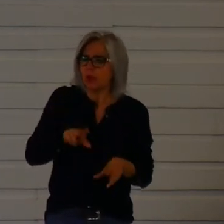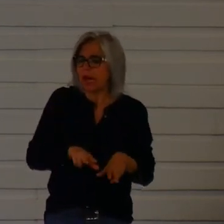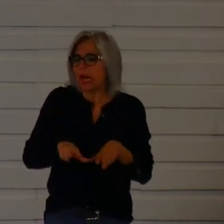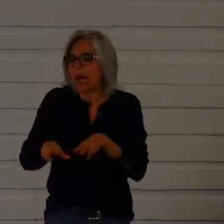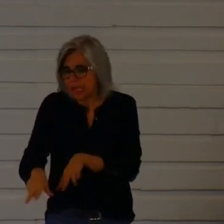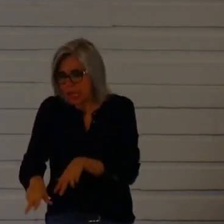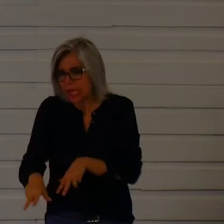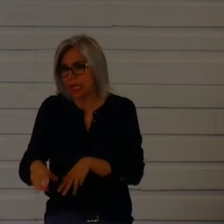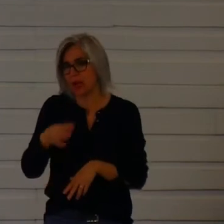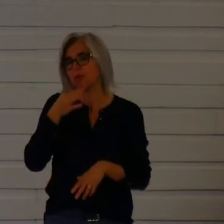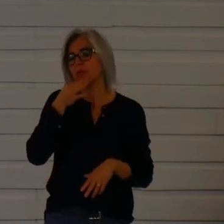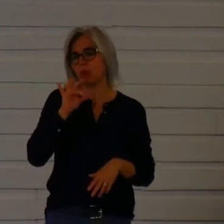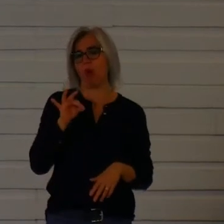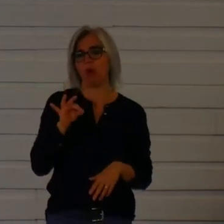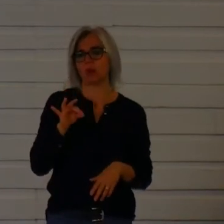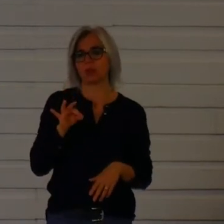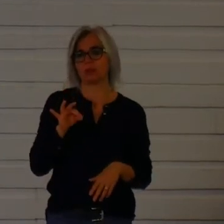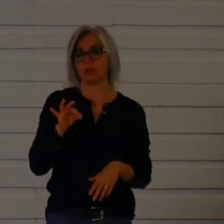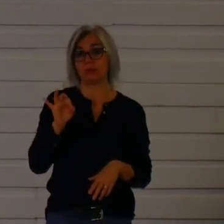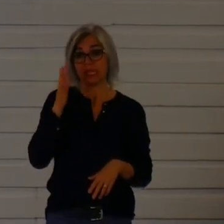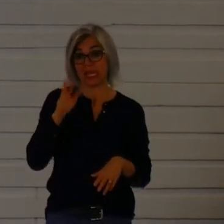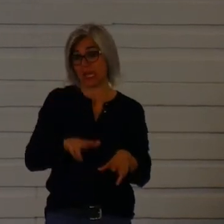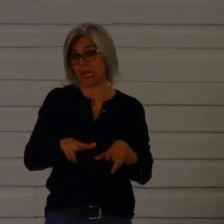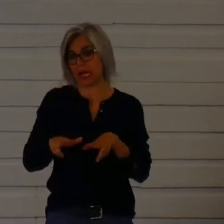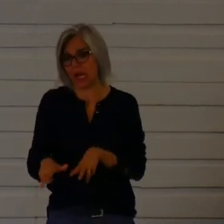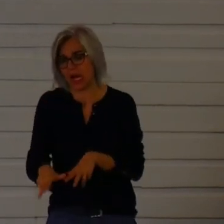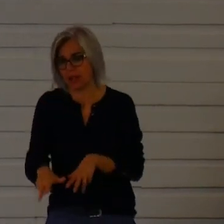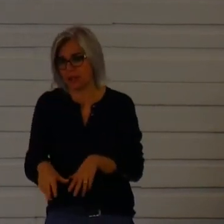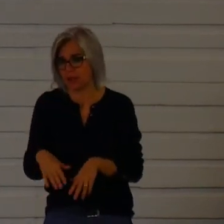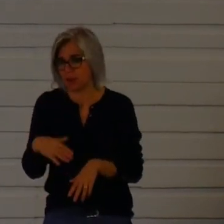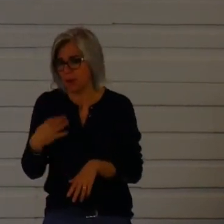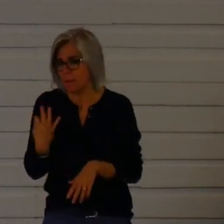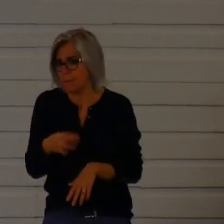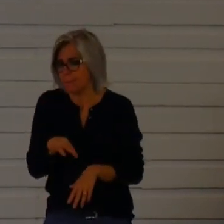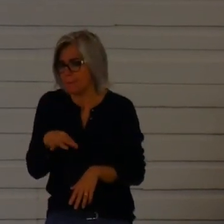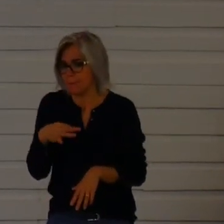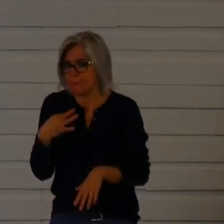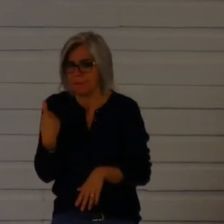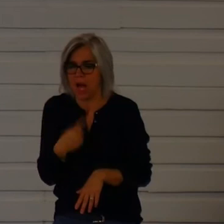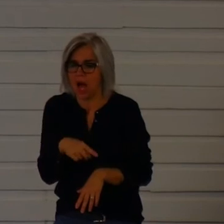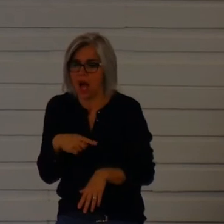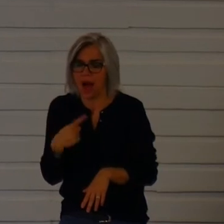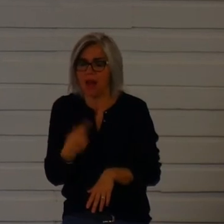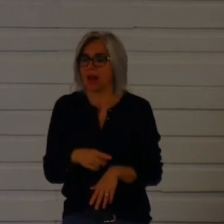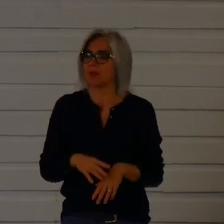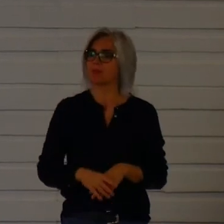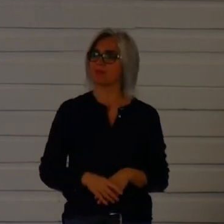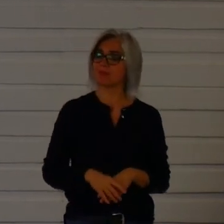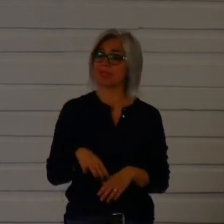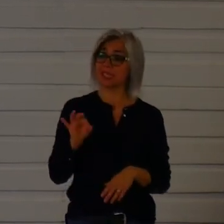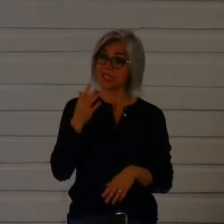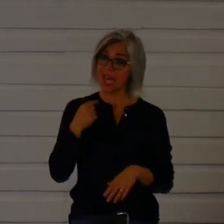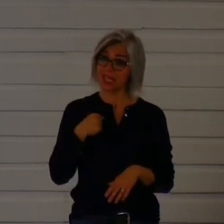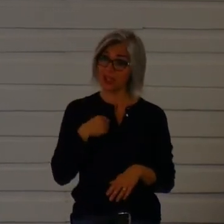E quello che desidererei io è quello che desidereremmo tutti quanti noi, che se io dovessi cadere c'è qualcuno che mi prende per mano e